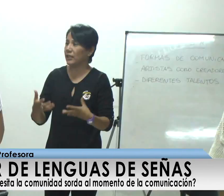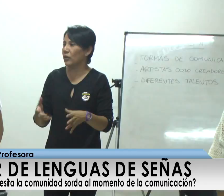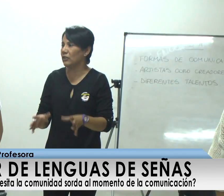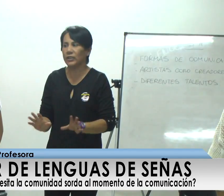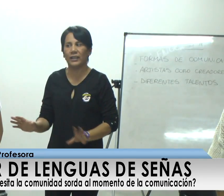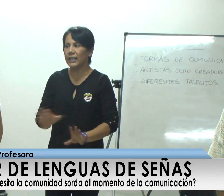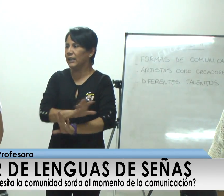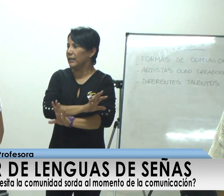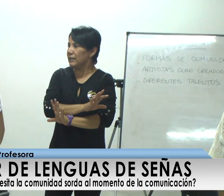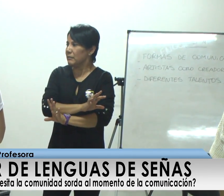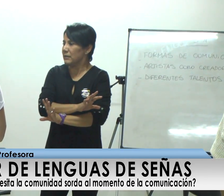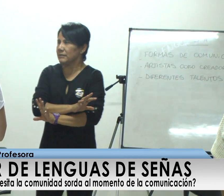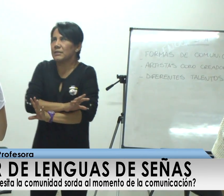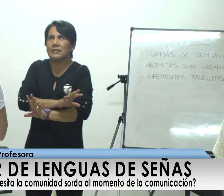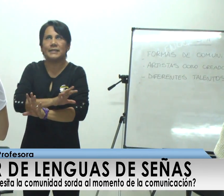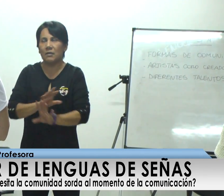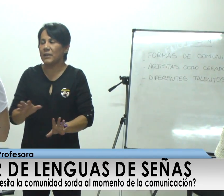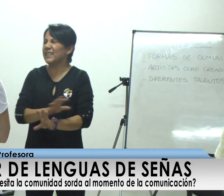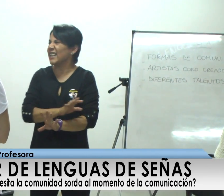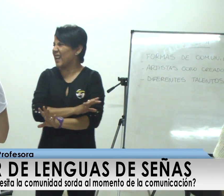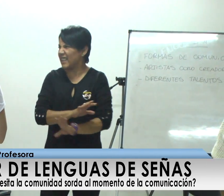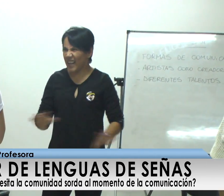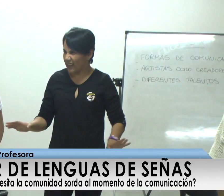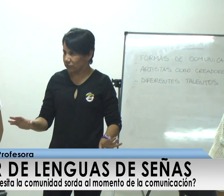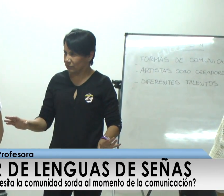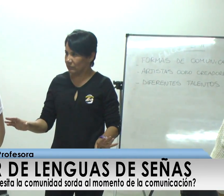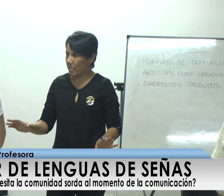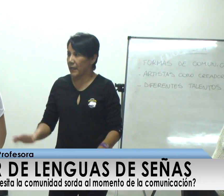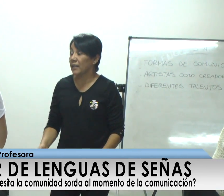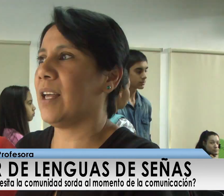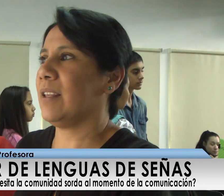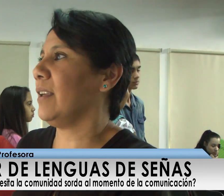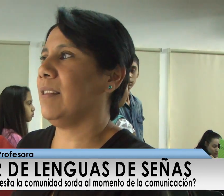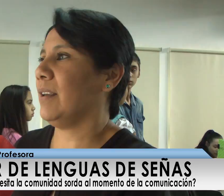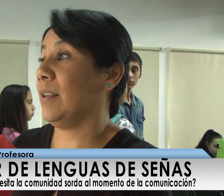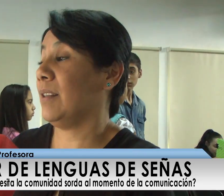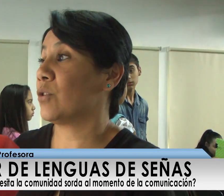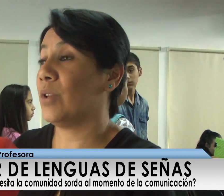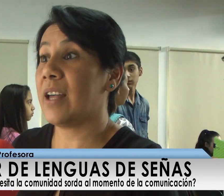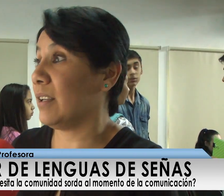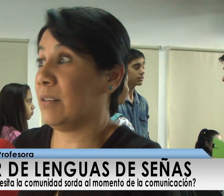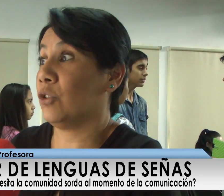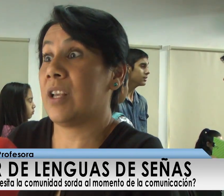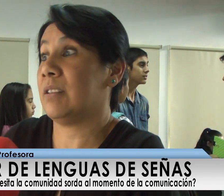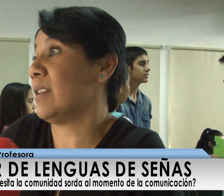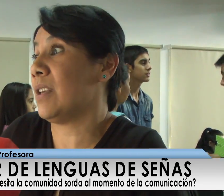en el momento de la comunicación. Ante un accidente, ante una eventualidad de ayudar en otra instancia,